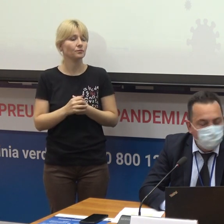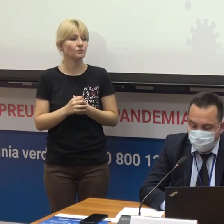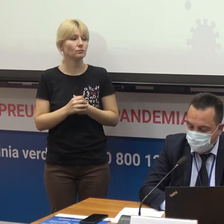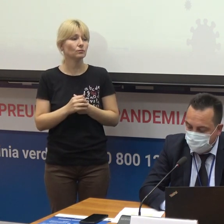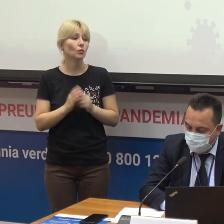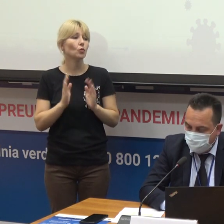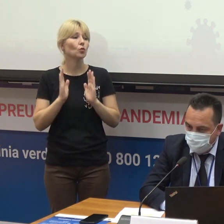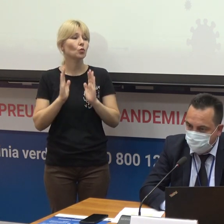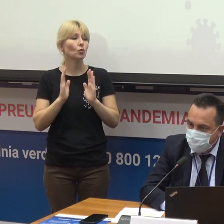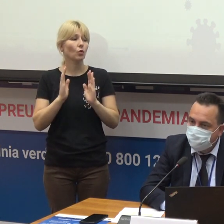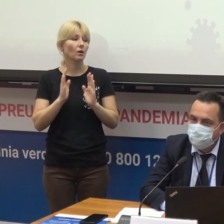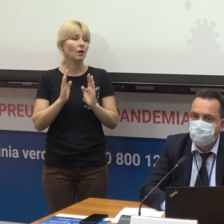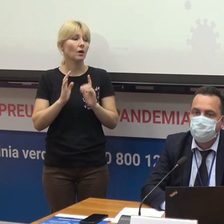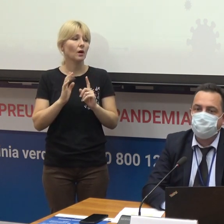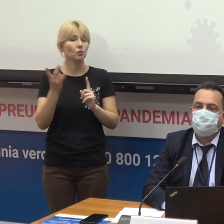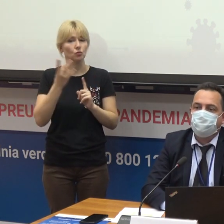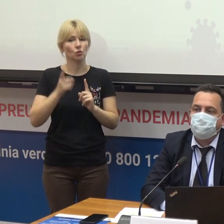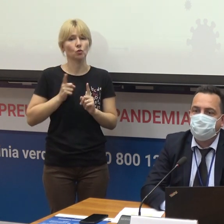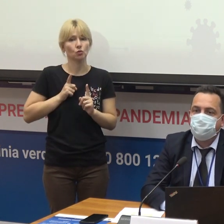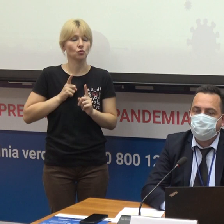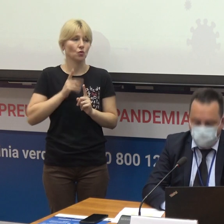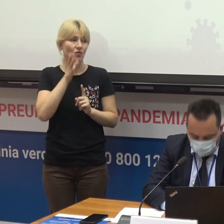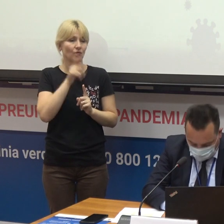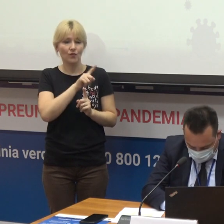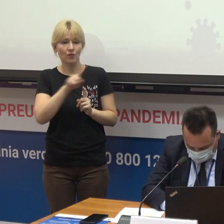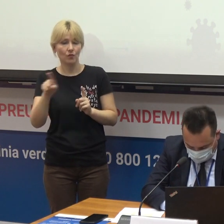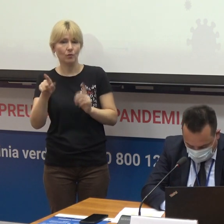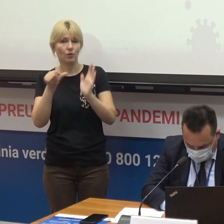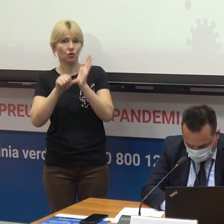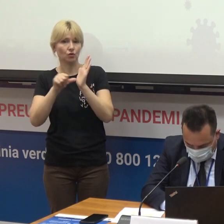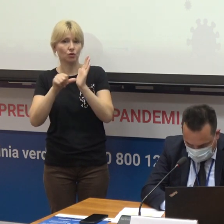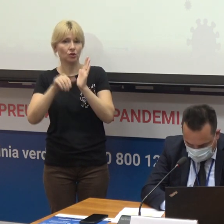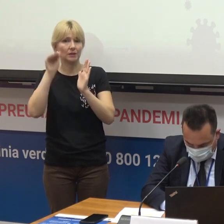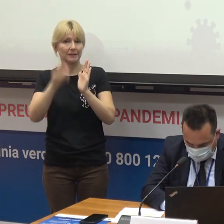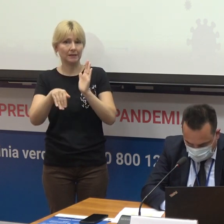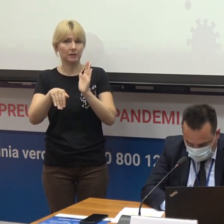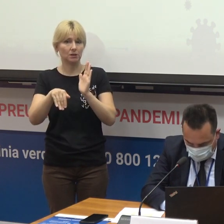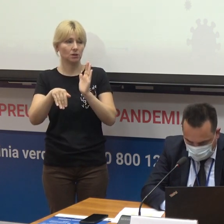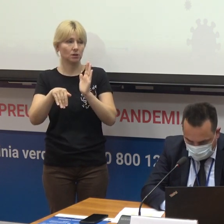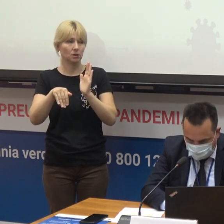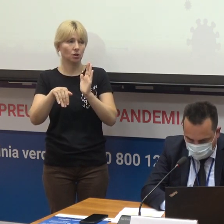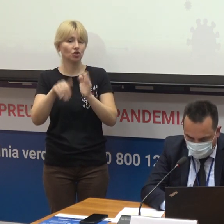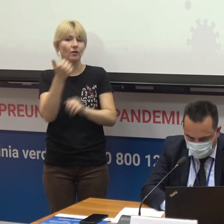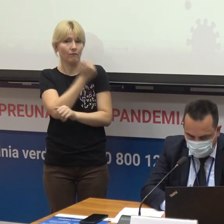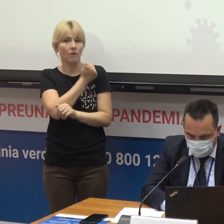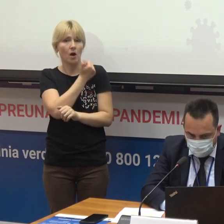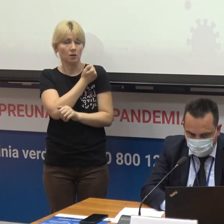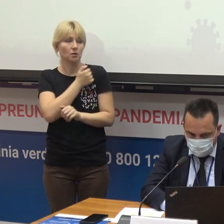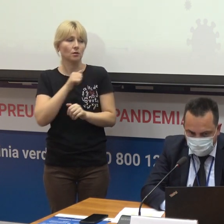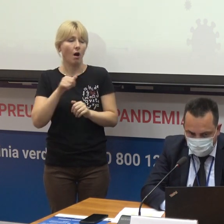Doar respectiv ar urma să vină începând cu 60.000 de vaccinuri. Contractul total